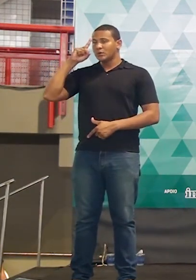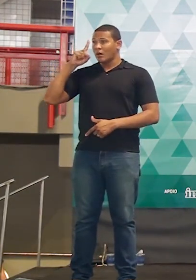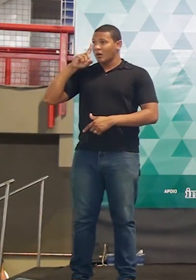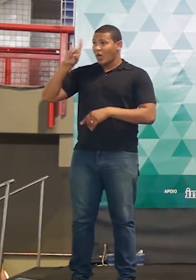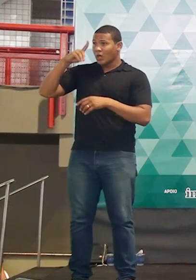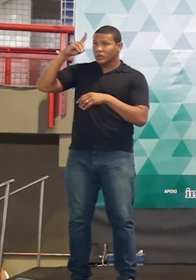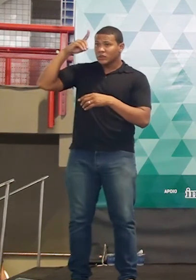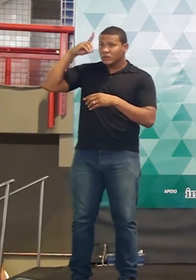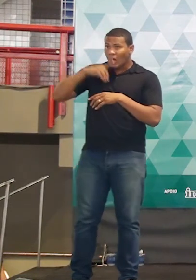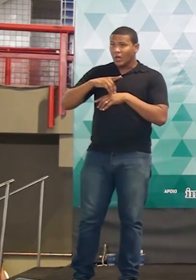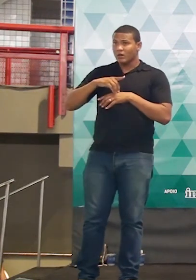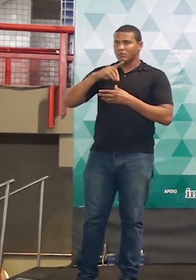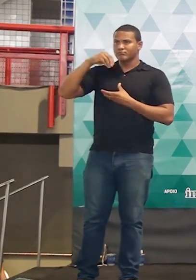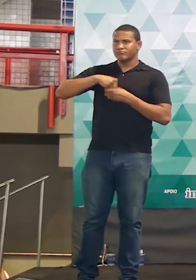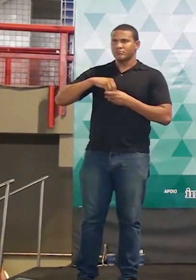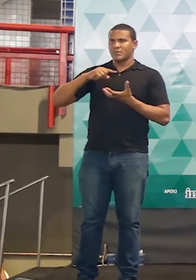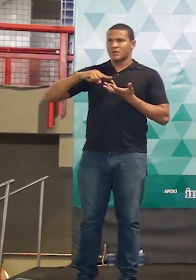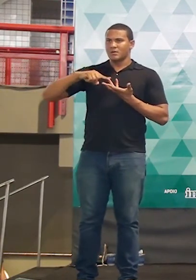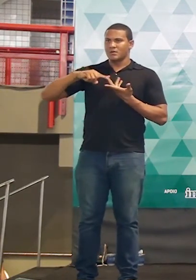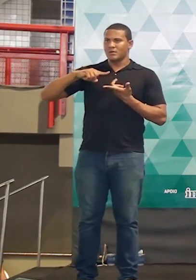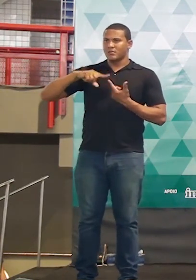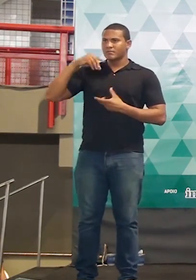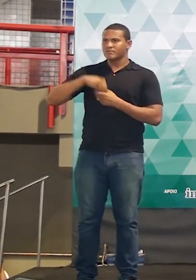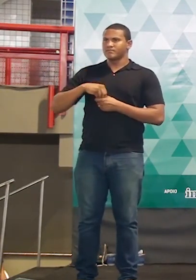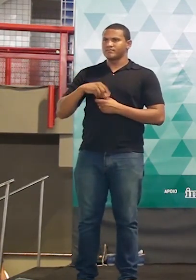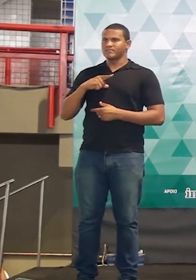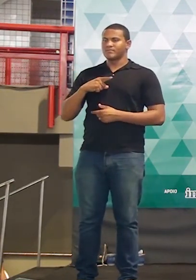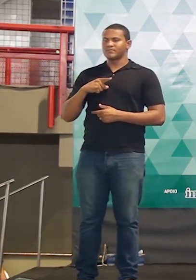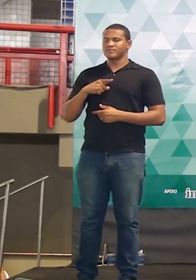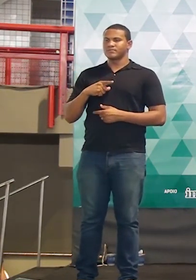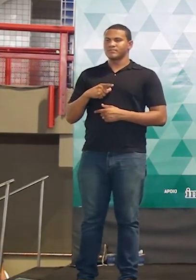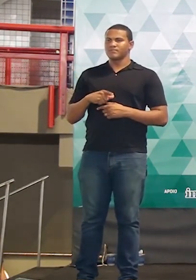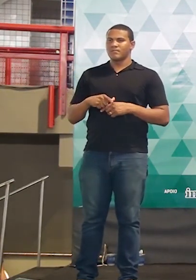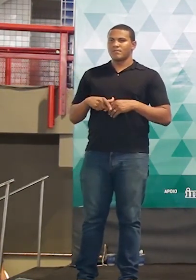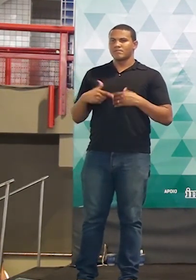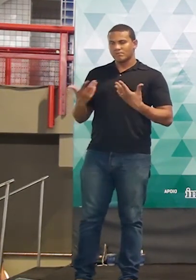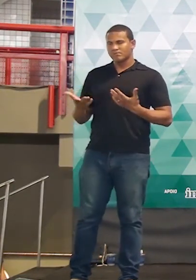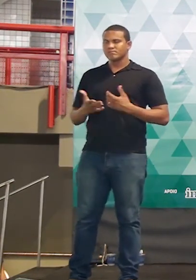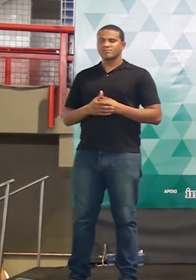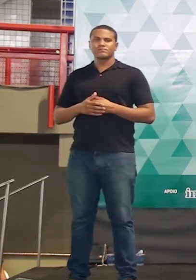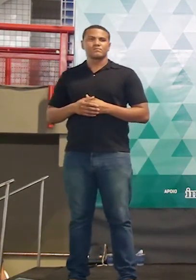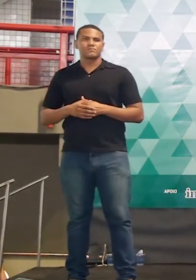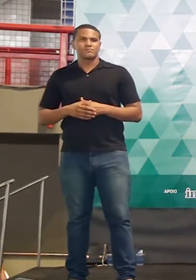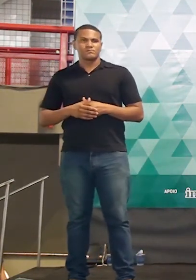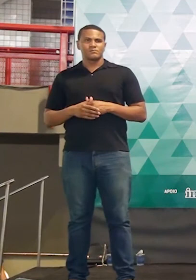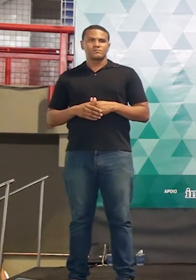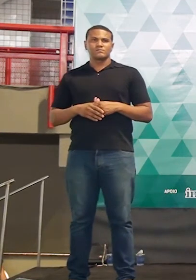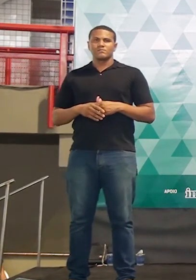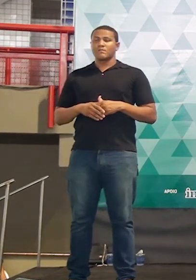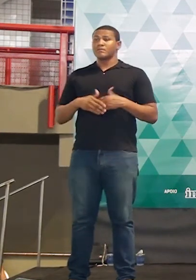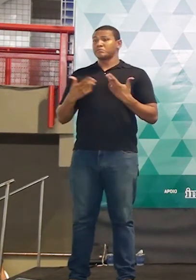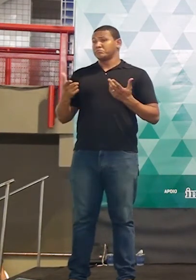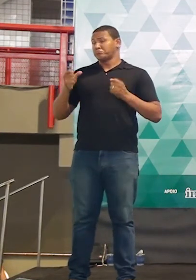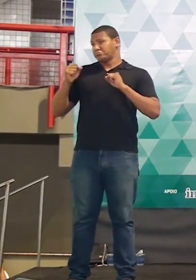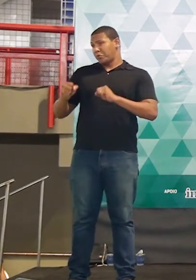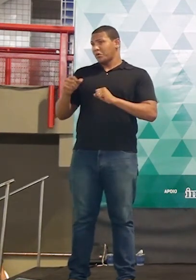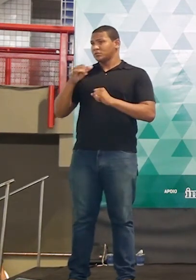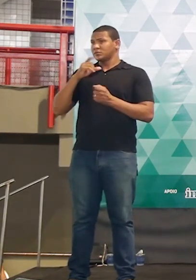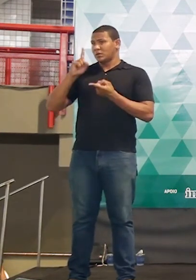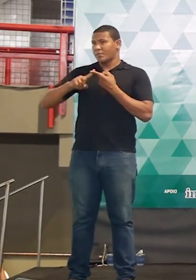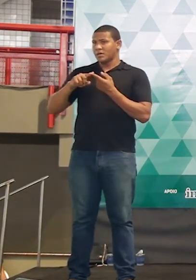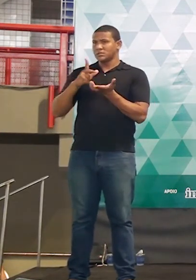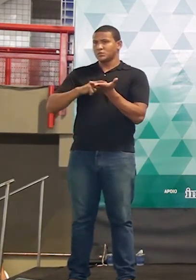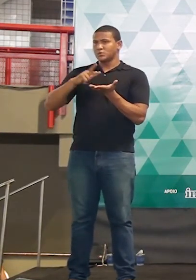fiz a posição inversa. E por fim, terceiro modelo, eu posso dar sinônimos para